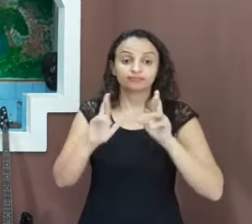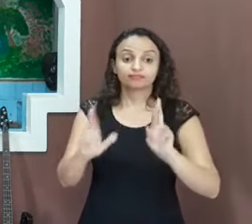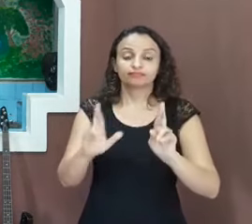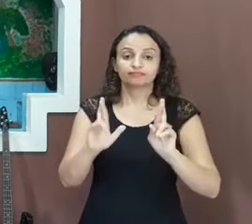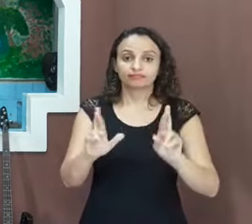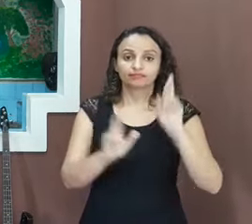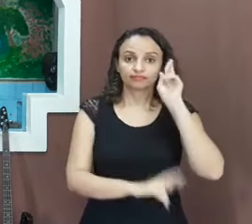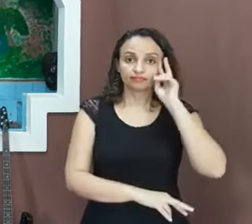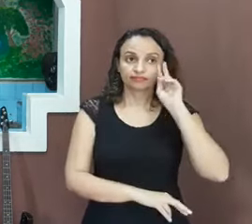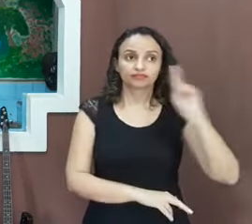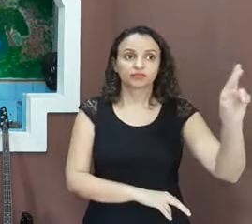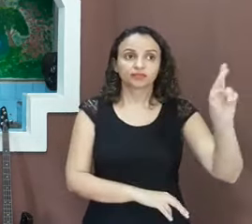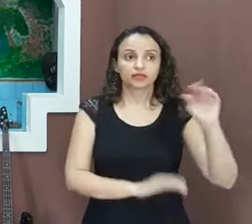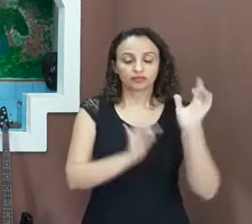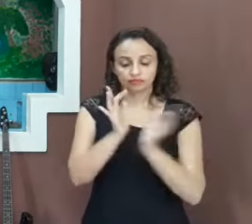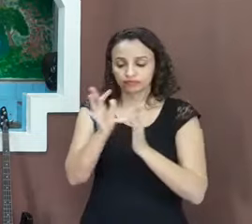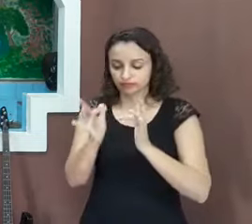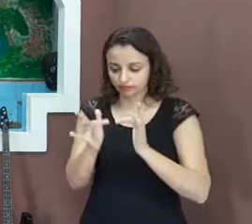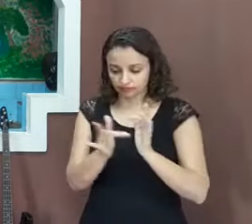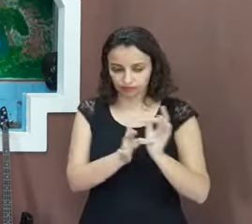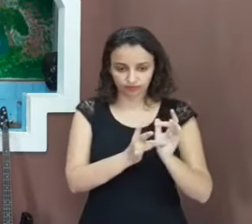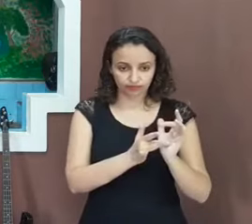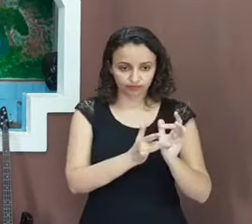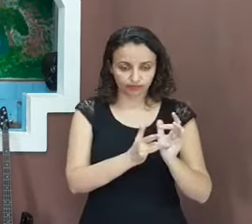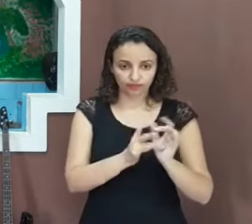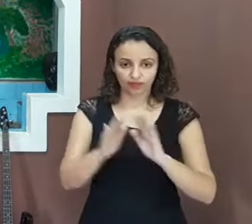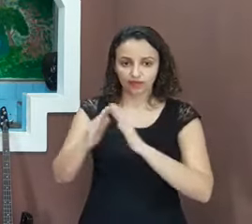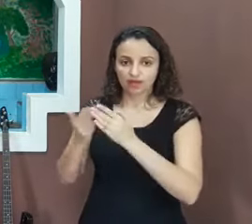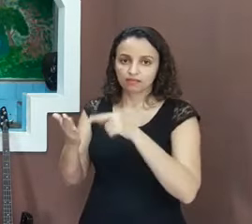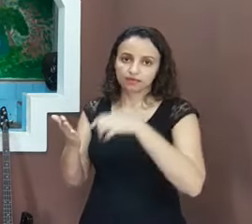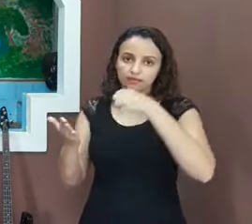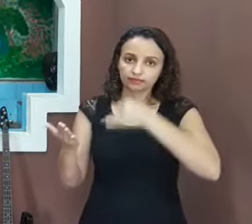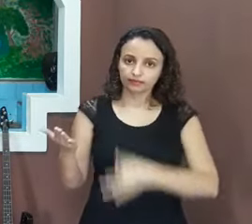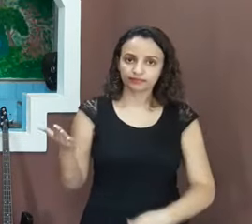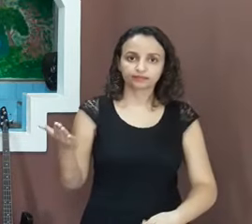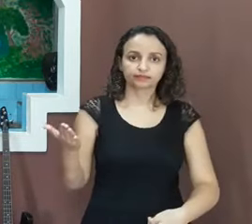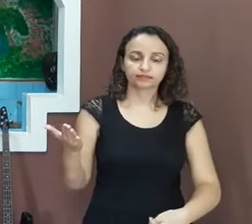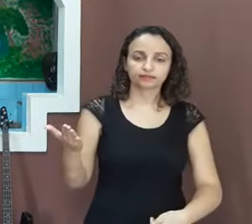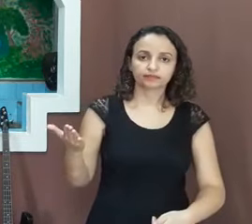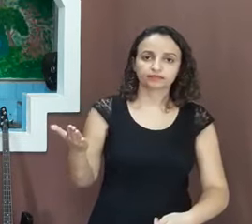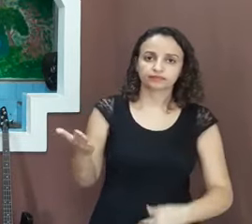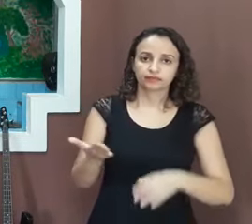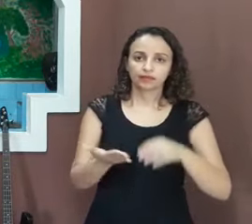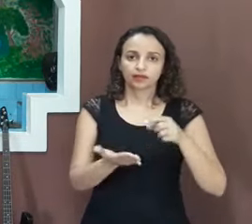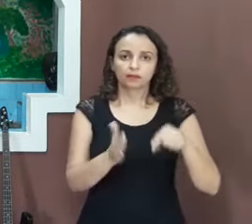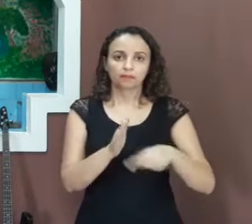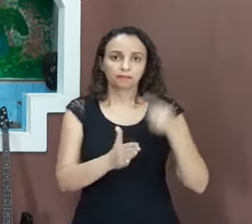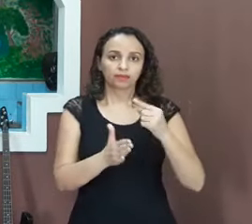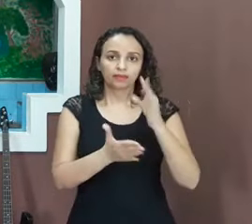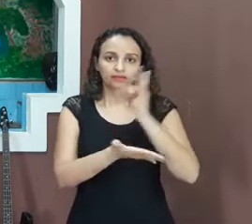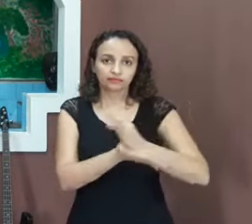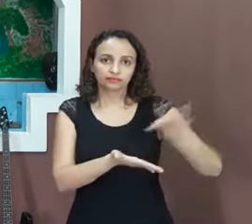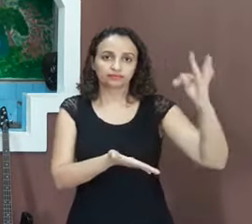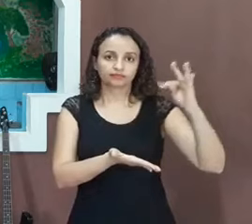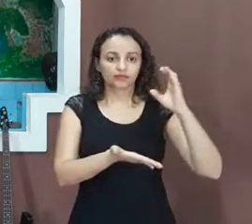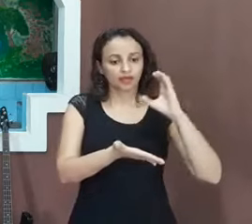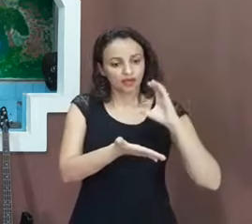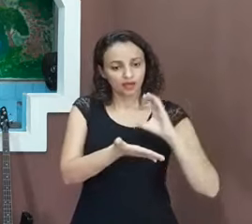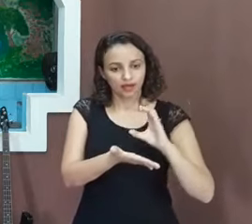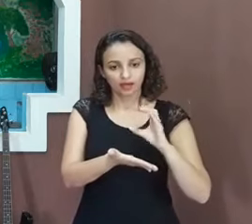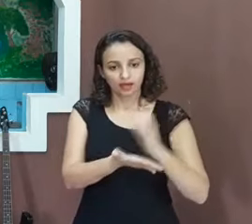Senhor Jesus Cristo. 1 Tessalonicenses, capítulo 1, versículo 3. Que